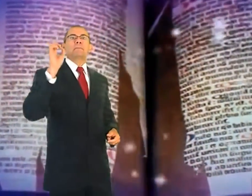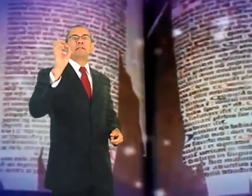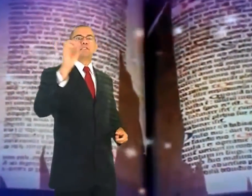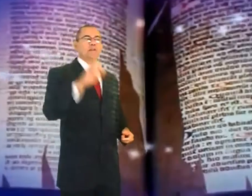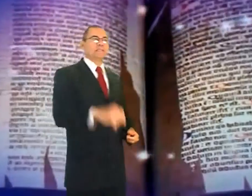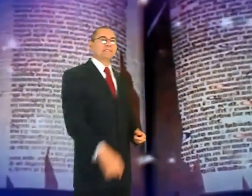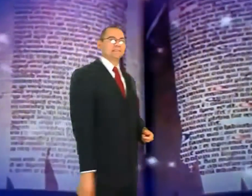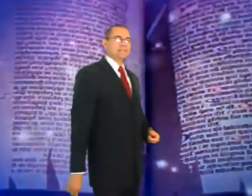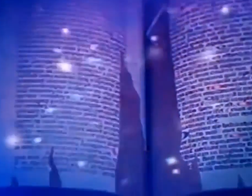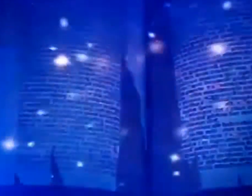bendiciones